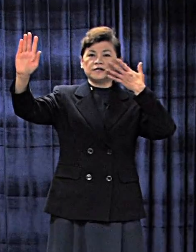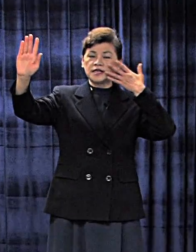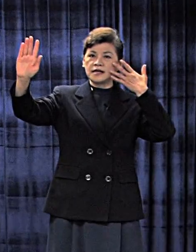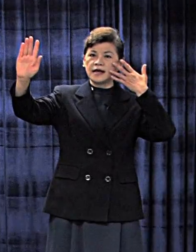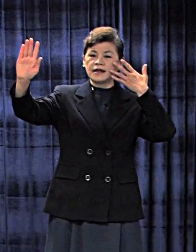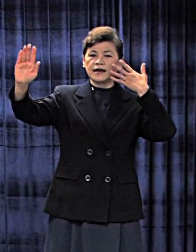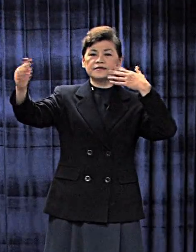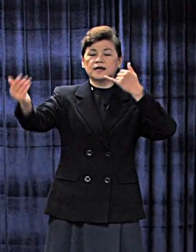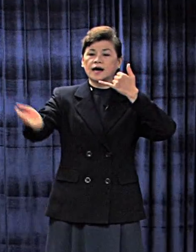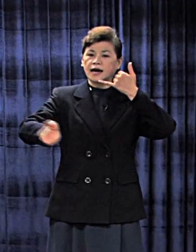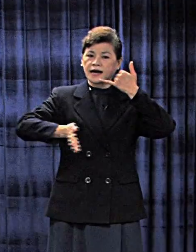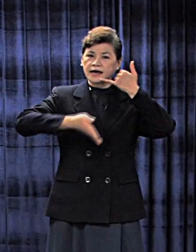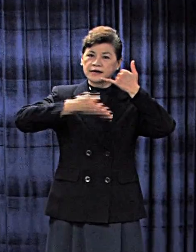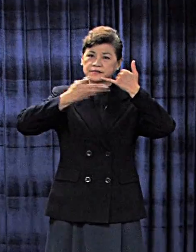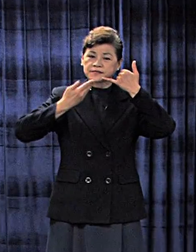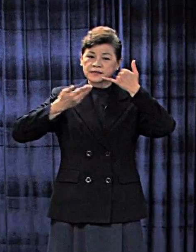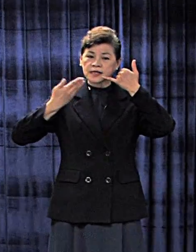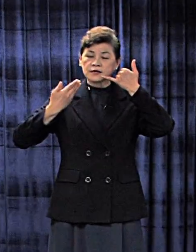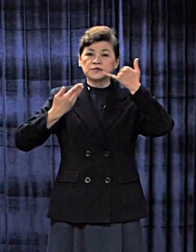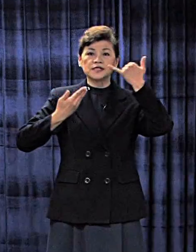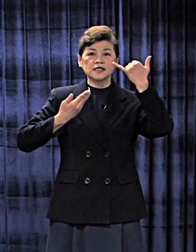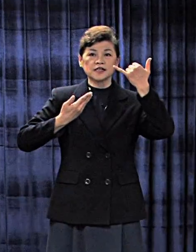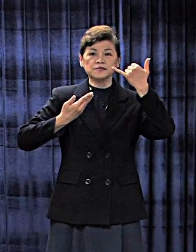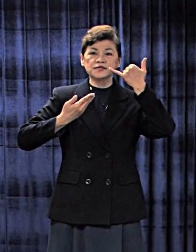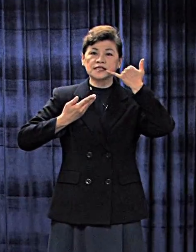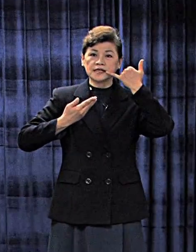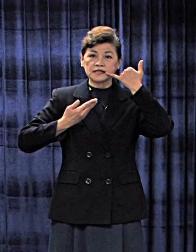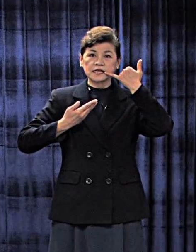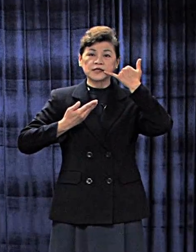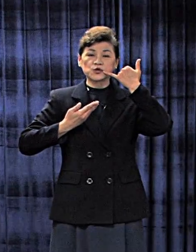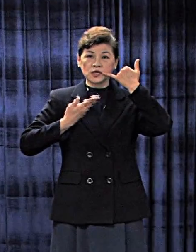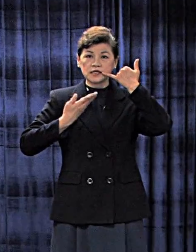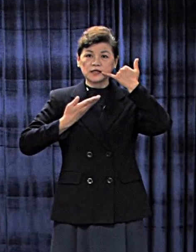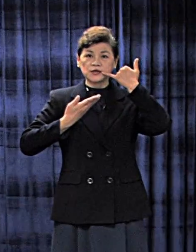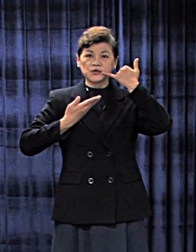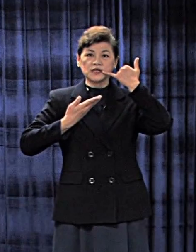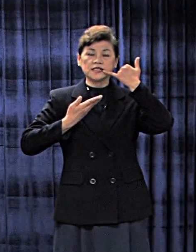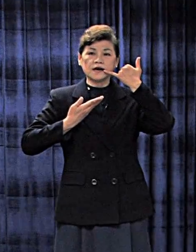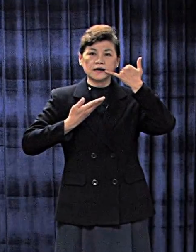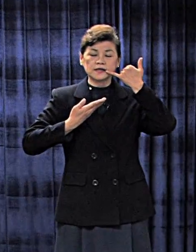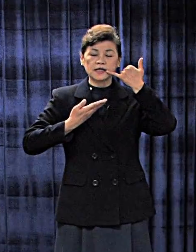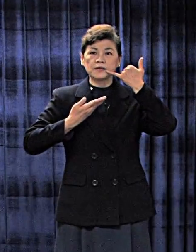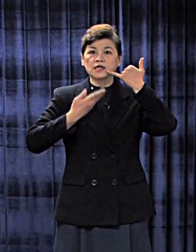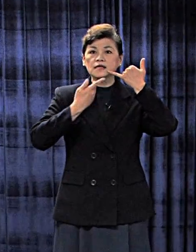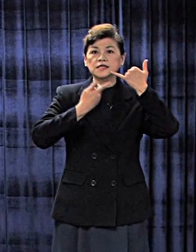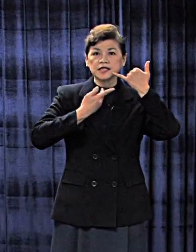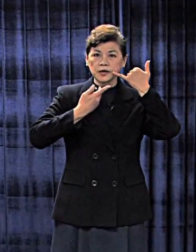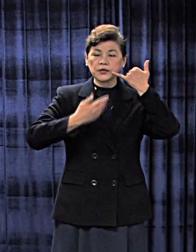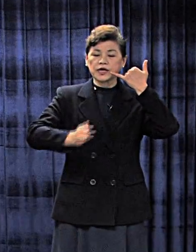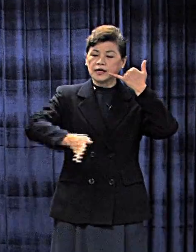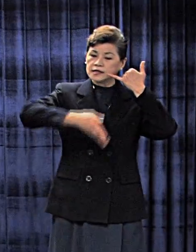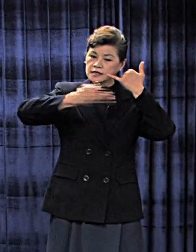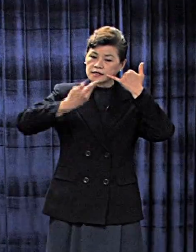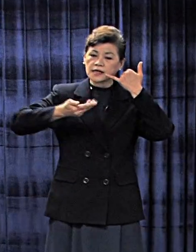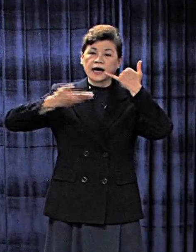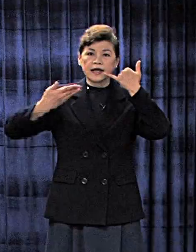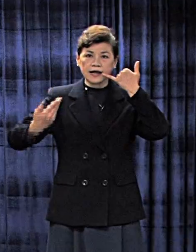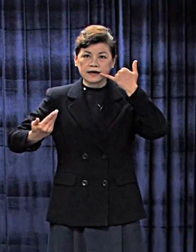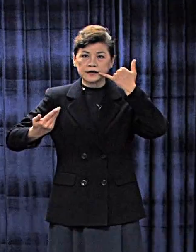天蓝蓝，那海，我们这个小拇指要在 嘴角，代表它的咸味，那这是海浪，就